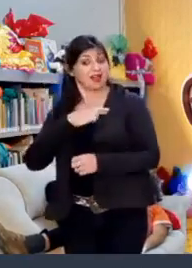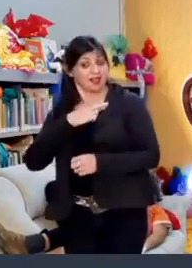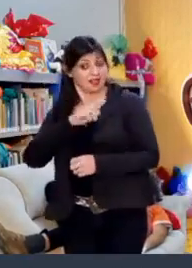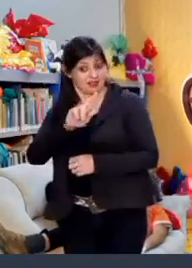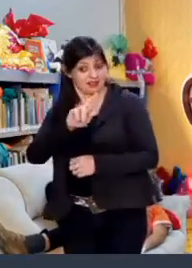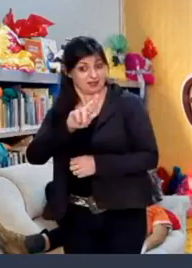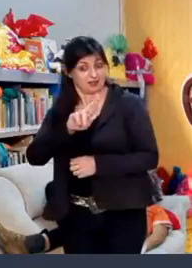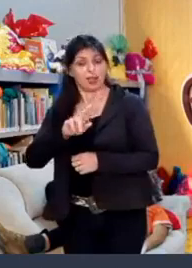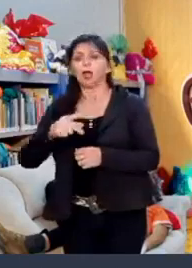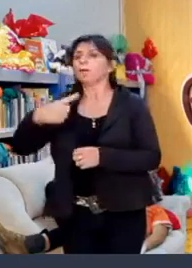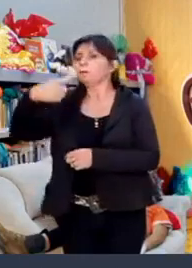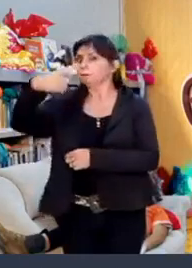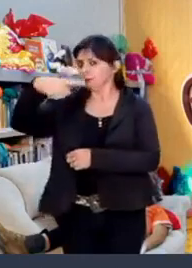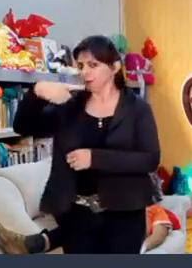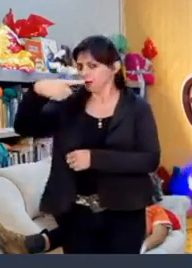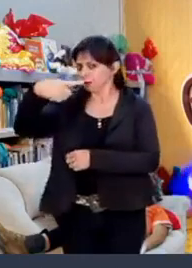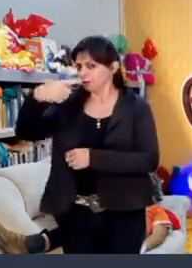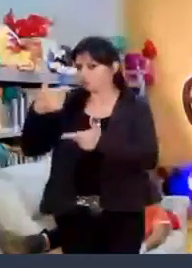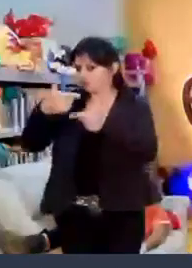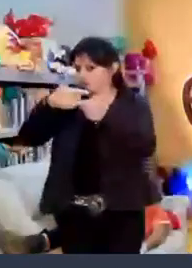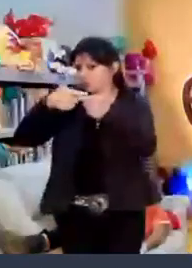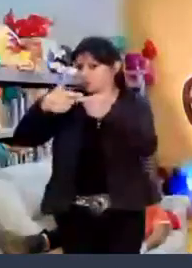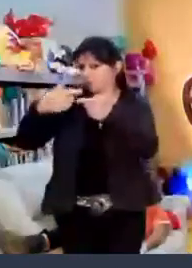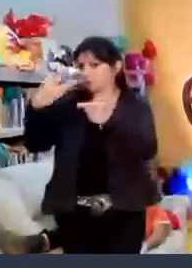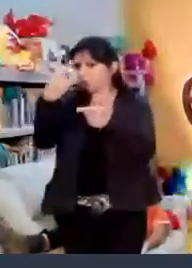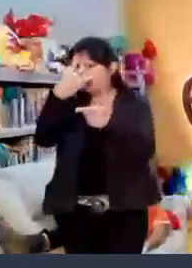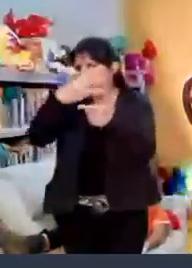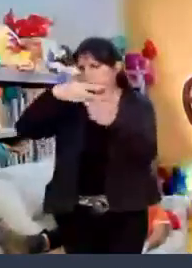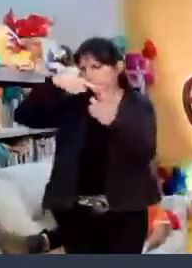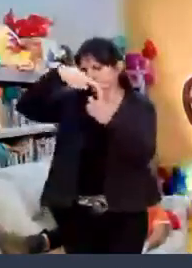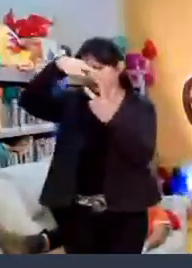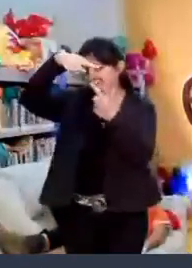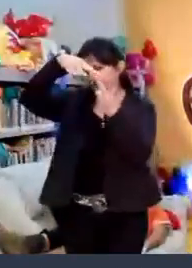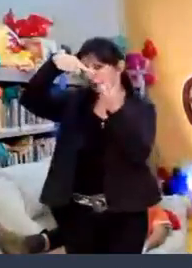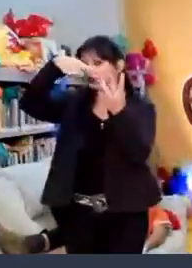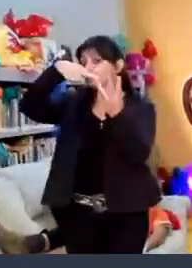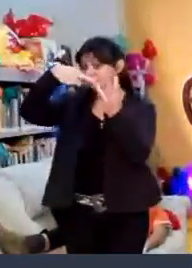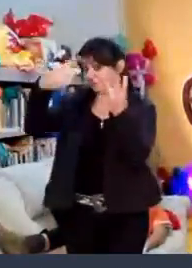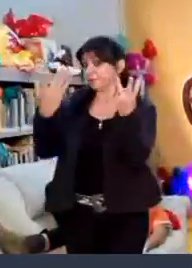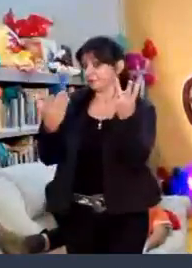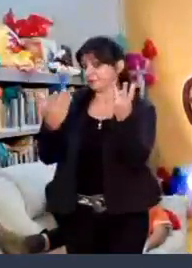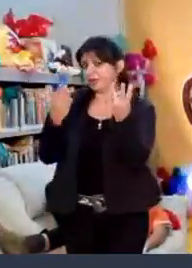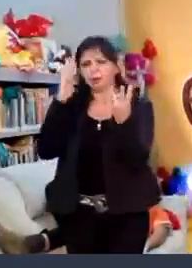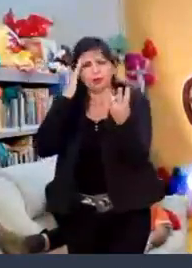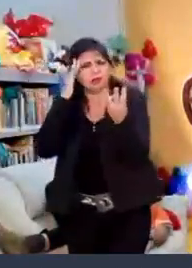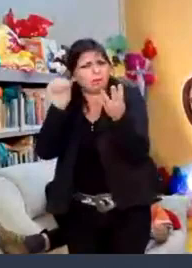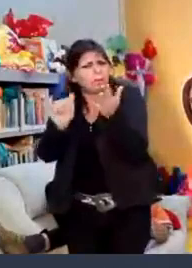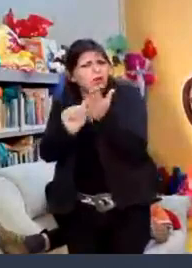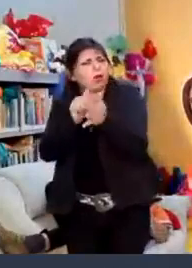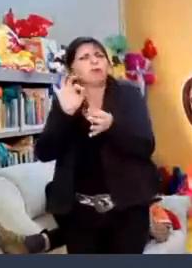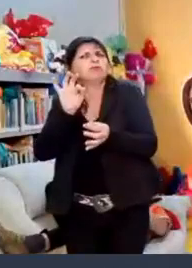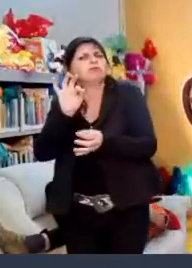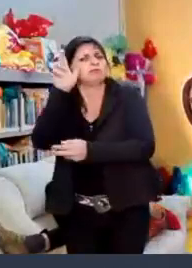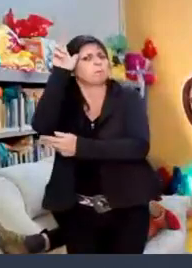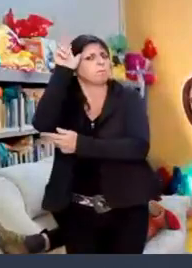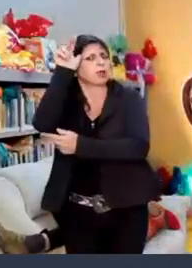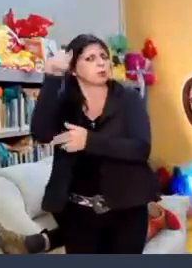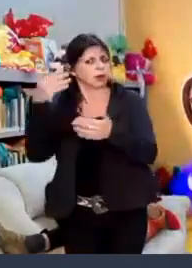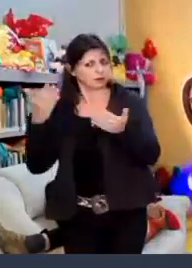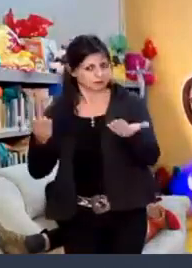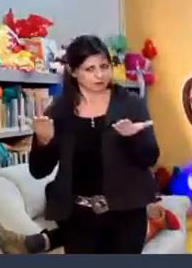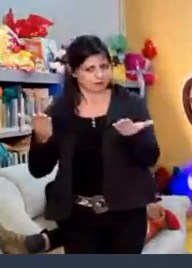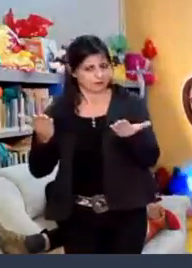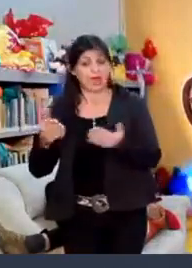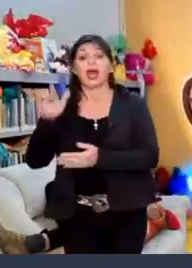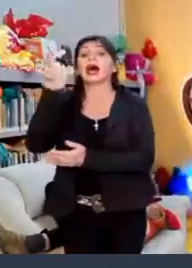Primeiramente, eu vou dividir ela em 3 partes para ficar mais fácil de nós entendermos o que é a Páscoa. A